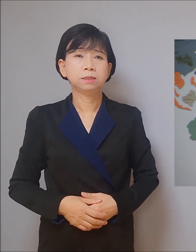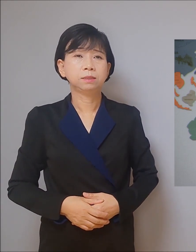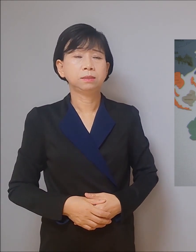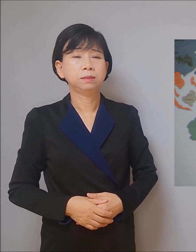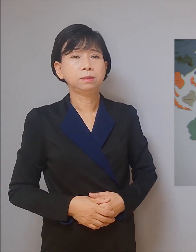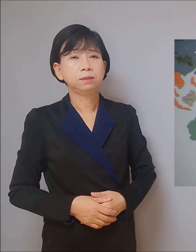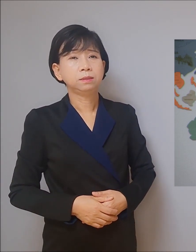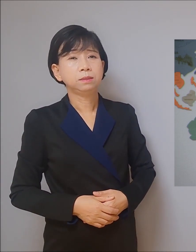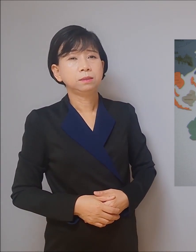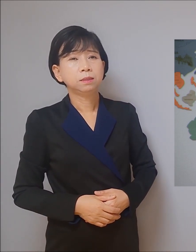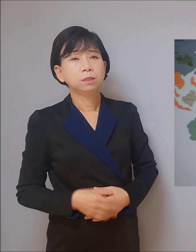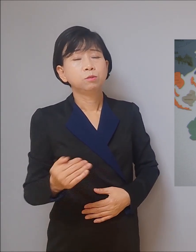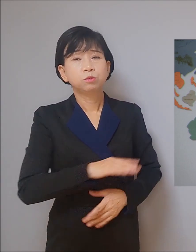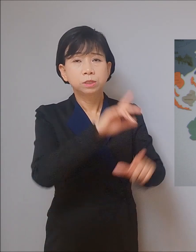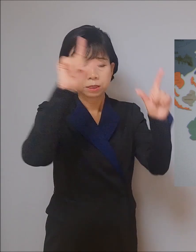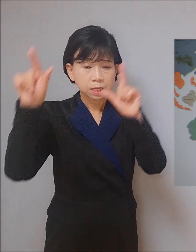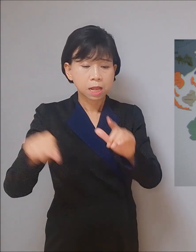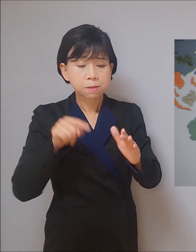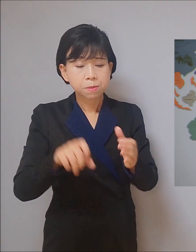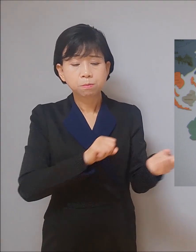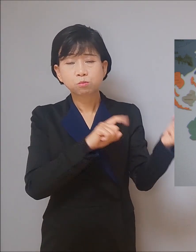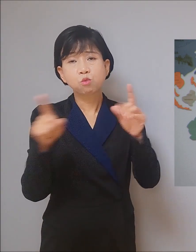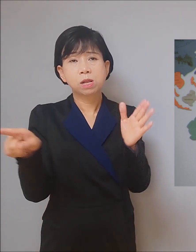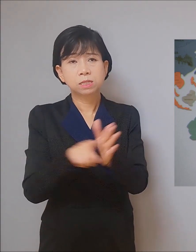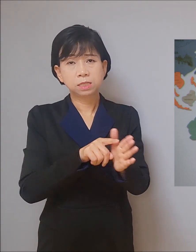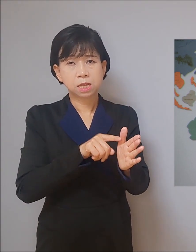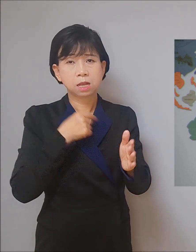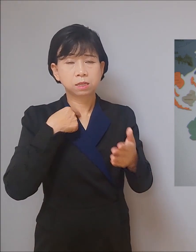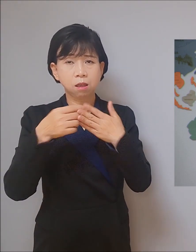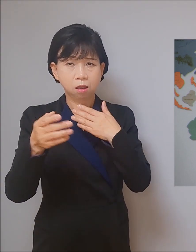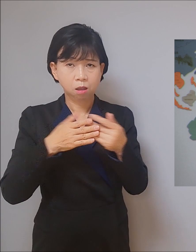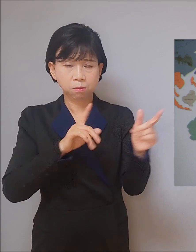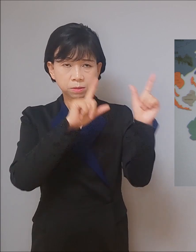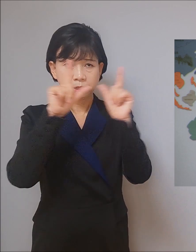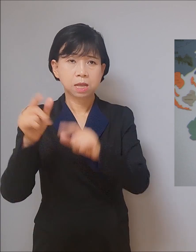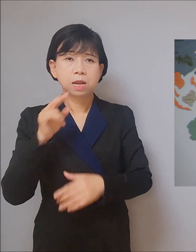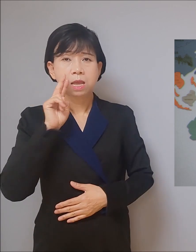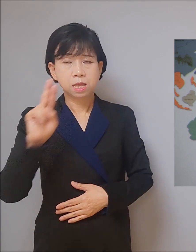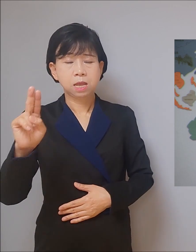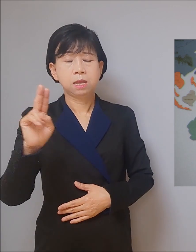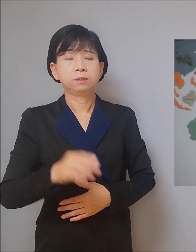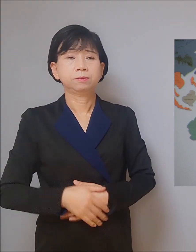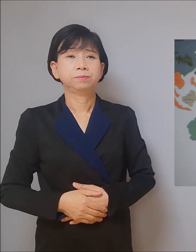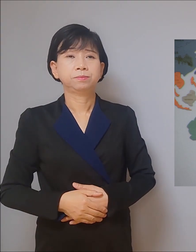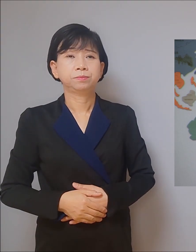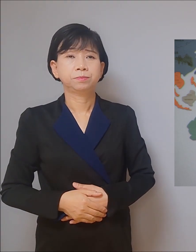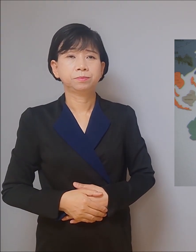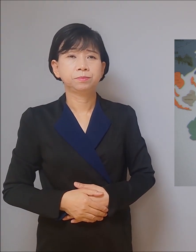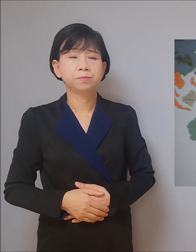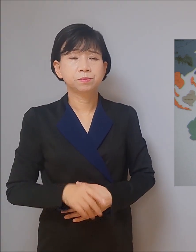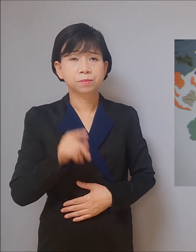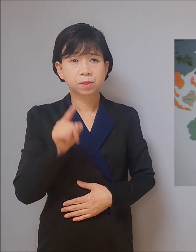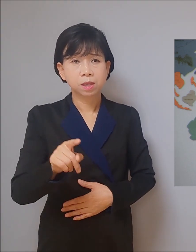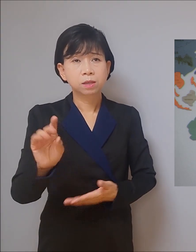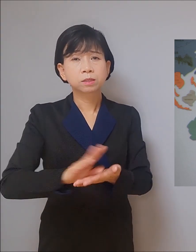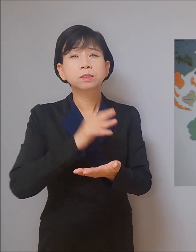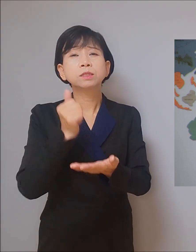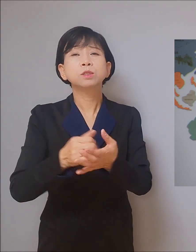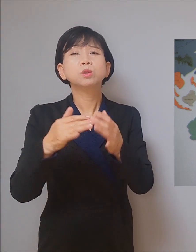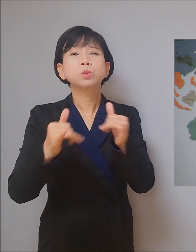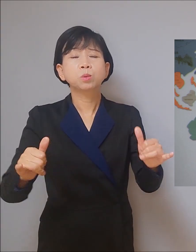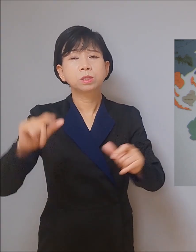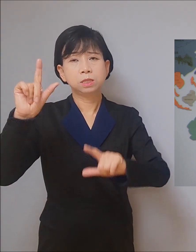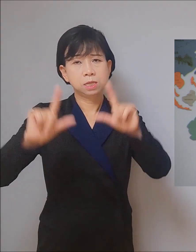부탁을 드립니다. 우리의 삶 속에서 부활신앙을 경험하며 살아가야 할 줄 믿습니다. 여러분, 이게